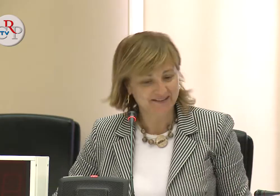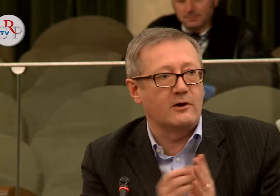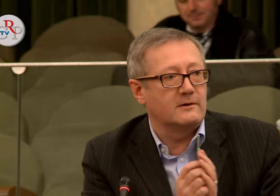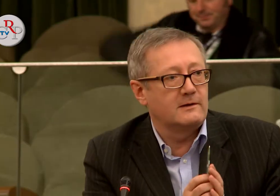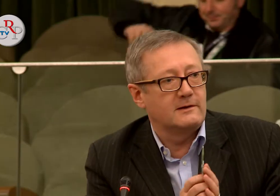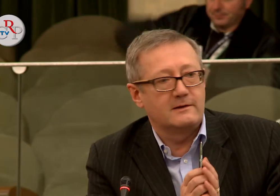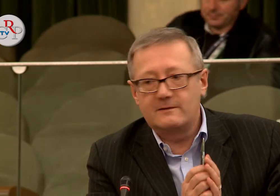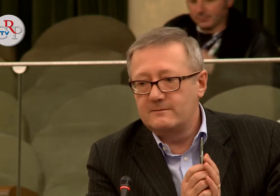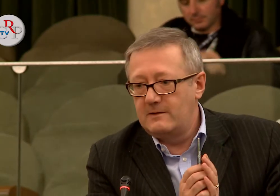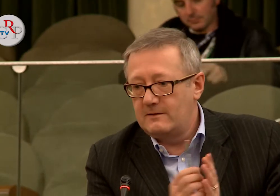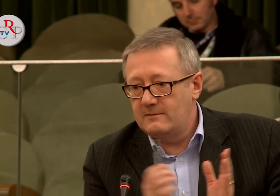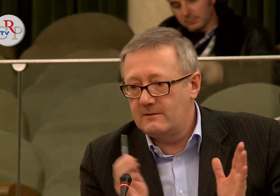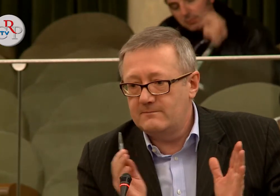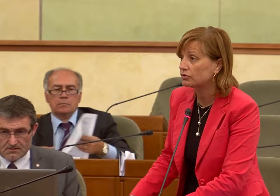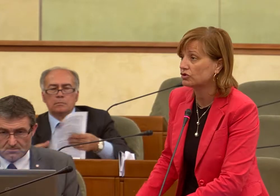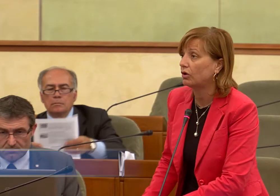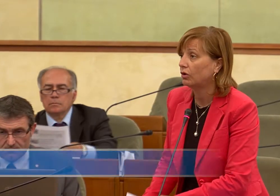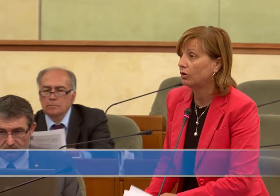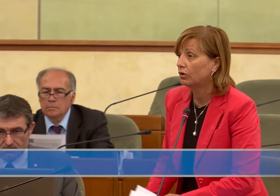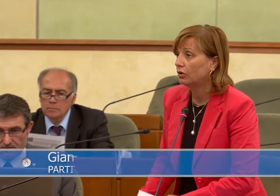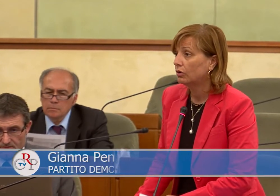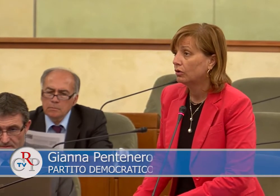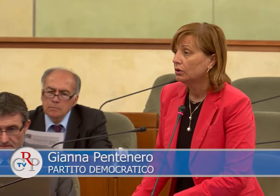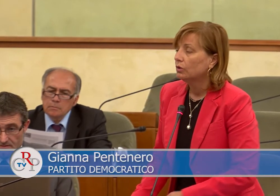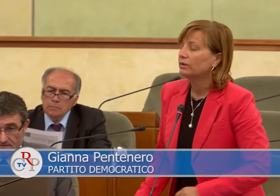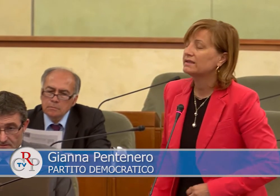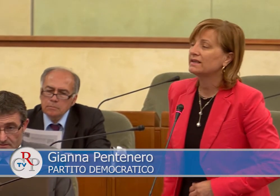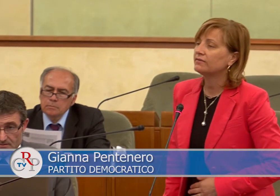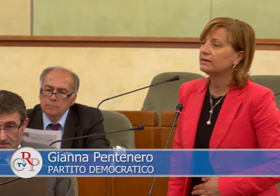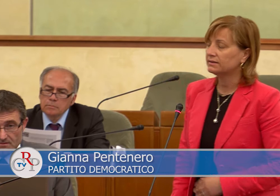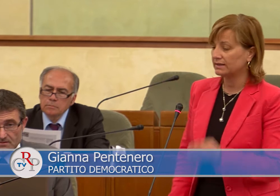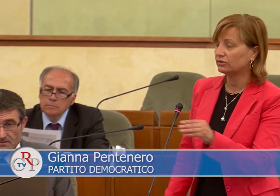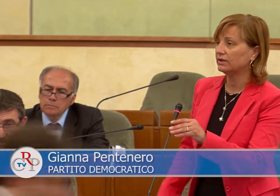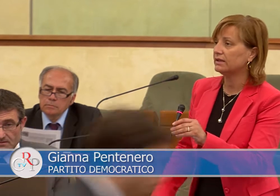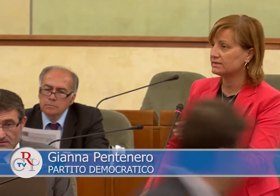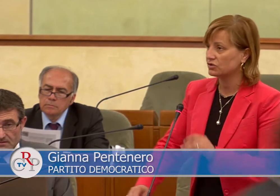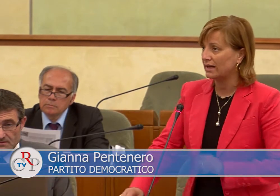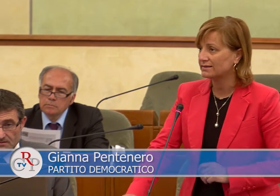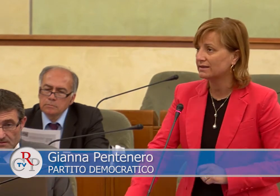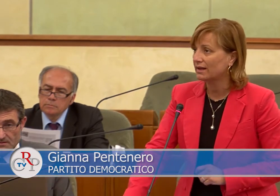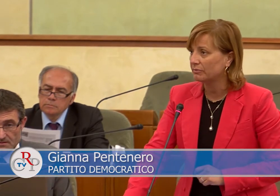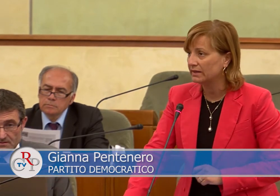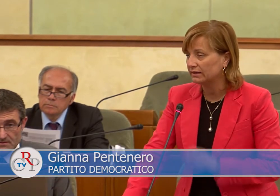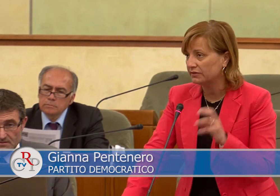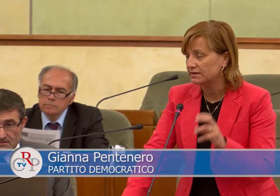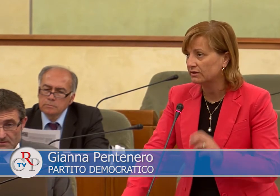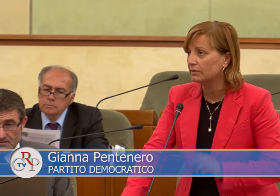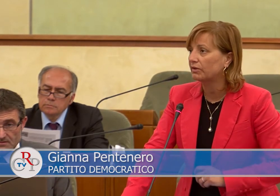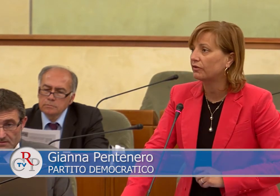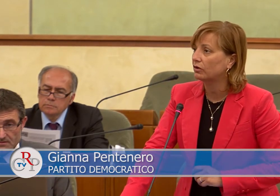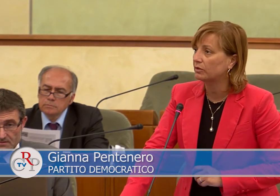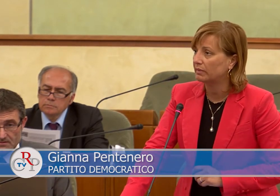Democratico e Mario Carossa, Lega Nord. Abbiamo approvato la legge sulla lingua dei segni, abbiamo cercato di modificarne il testo originario